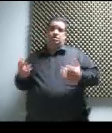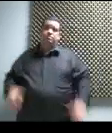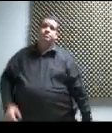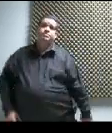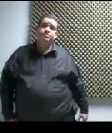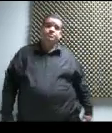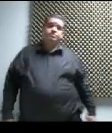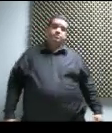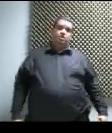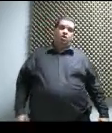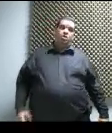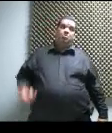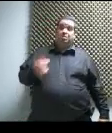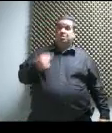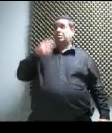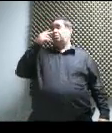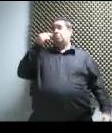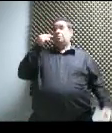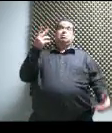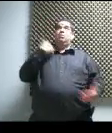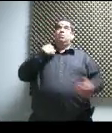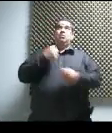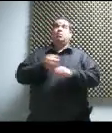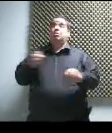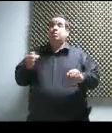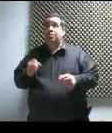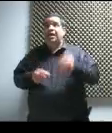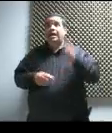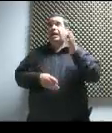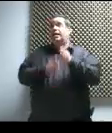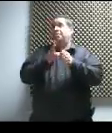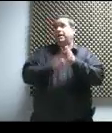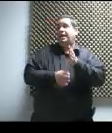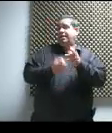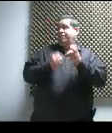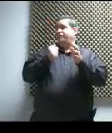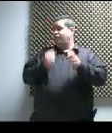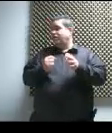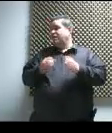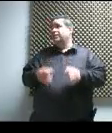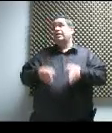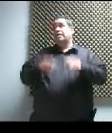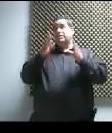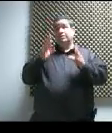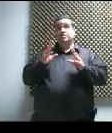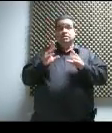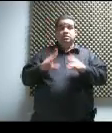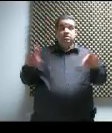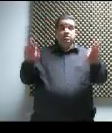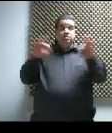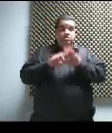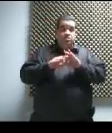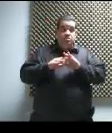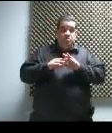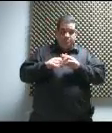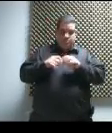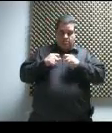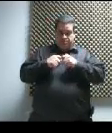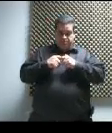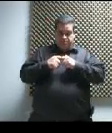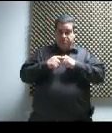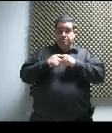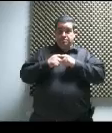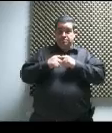como riña, ¿qué rayo va a pensar cuál es el lugar más seguro y cuál es la pared de carga de este edificio, ¿entiendes? Exacto. Sí, ¿no? Y la primera es que si se acuerda la energía eléctrica desde la mitad